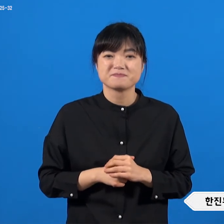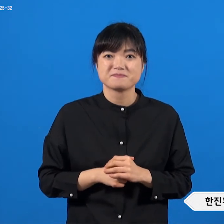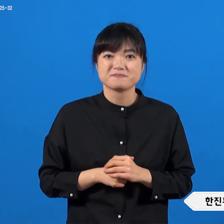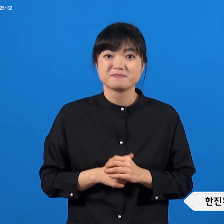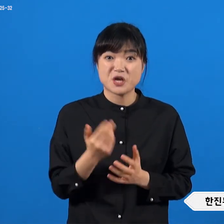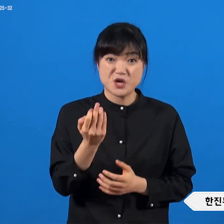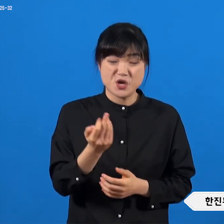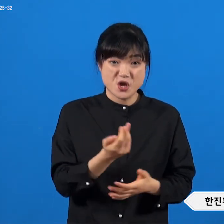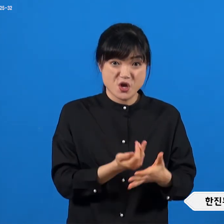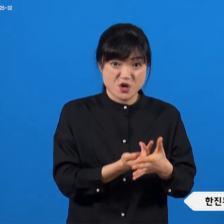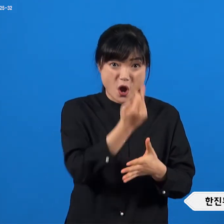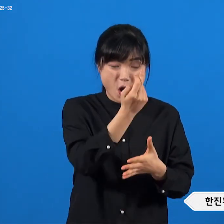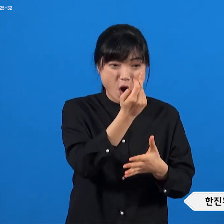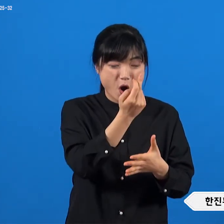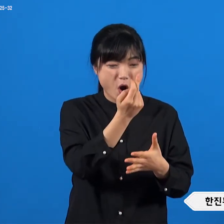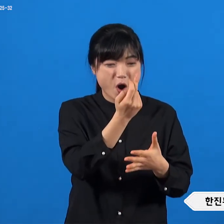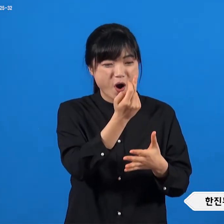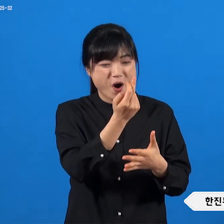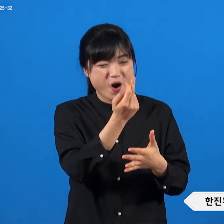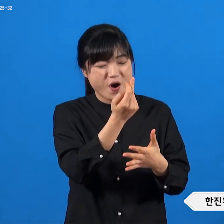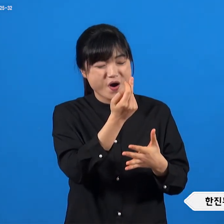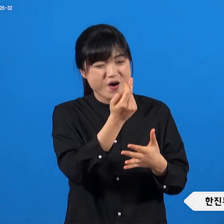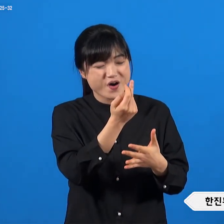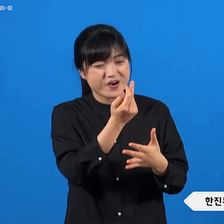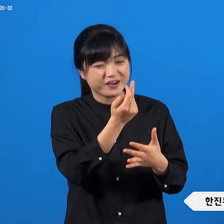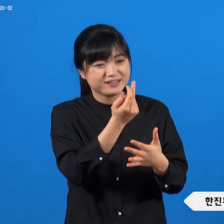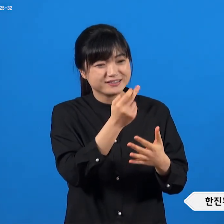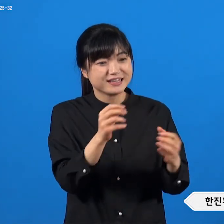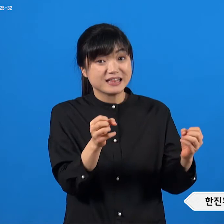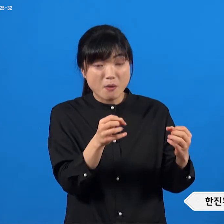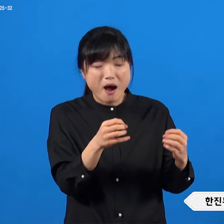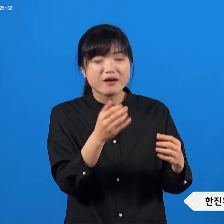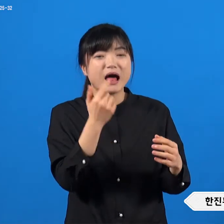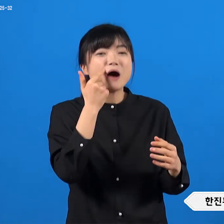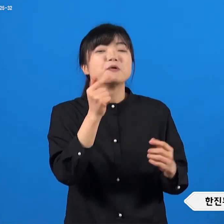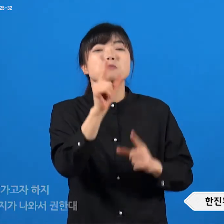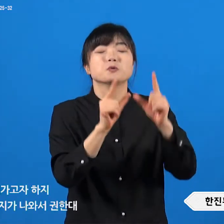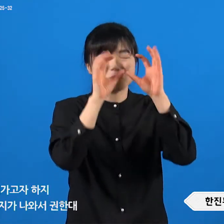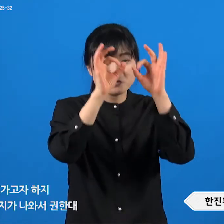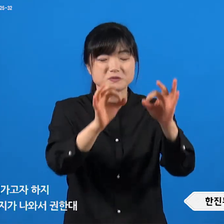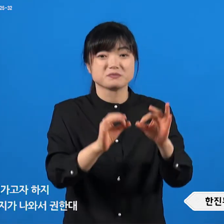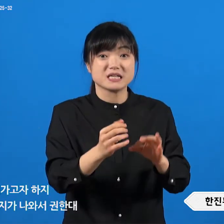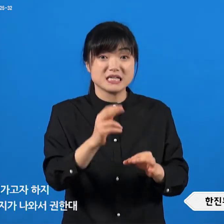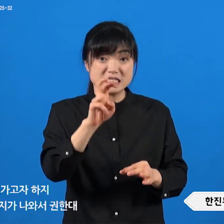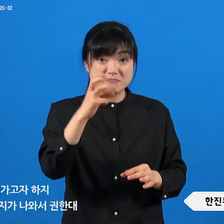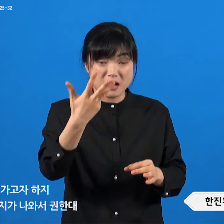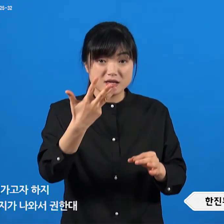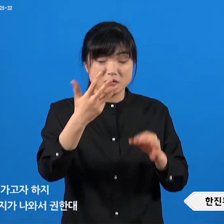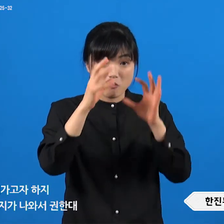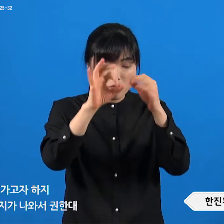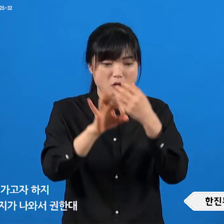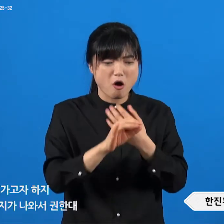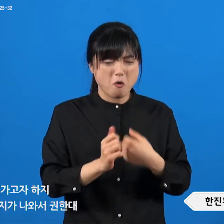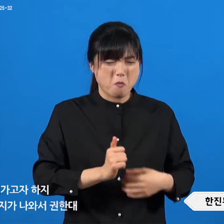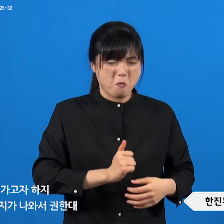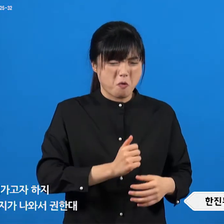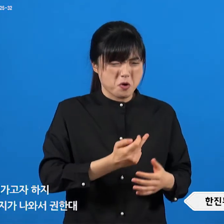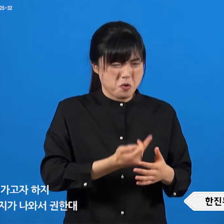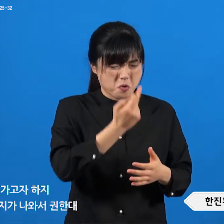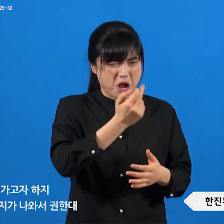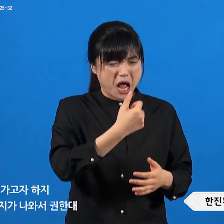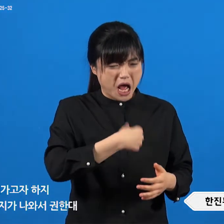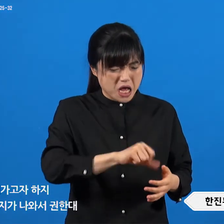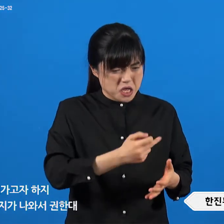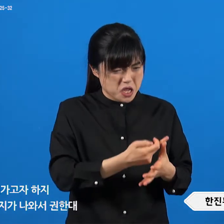이 형을 대하는 아버지를 한번 보십시오. 28절에 그가 노하여 들어가고자